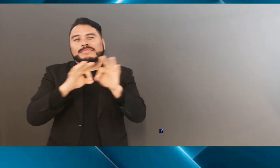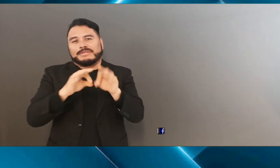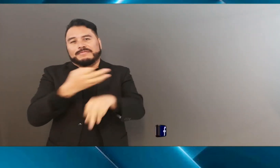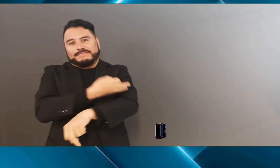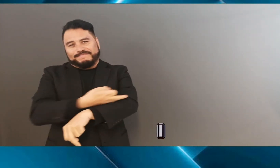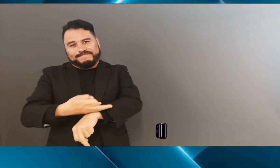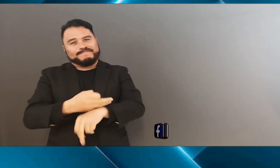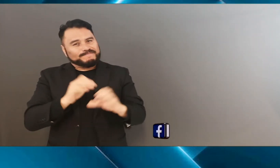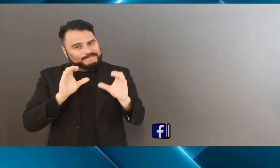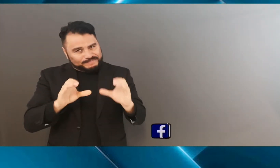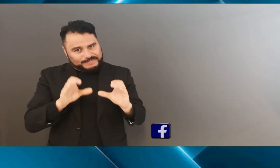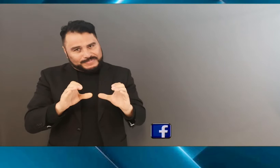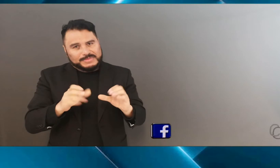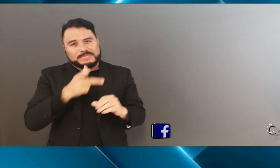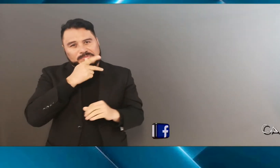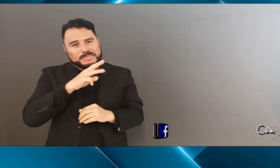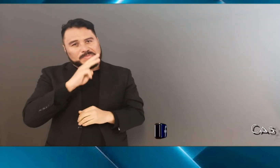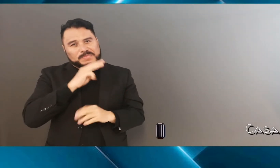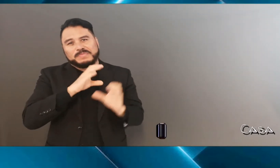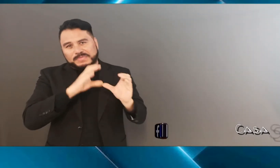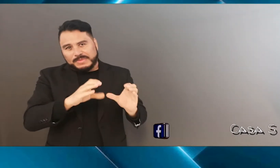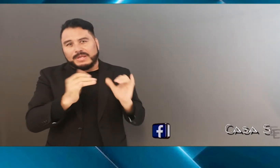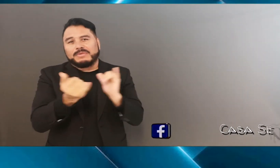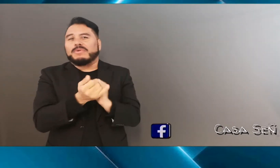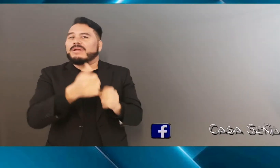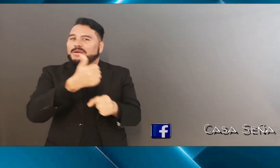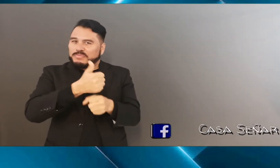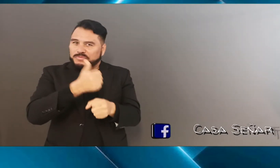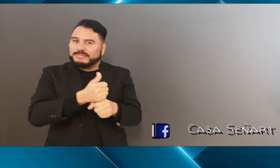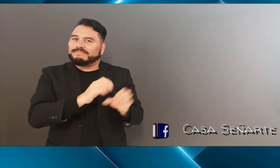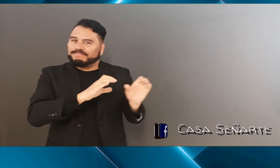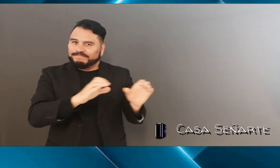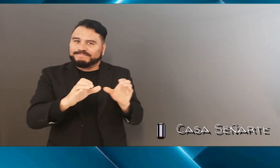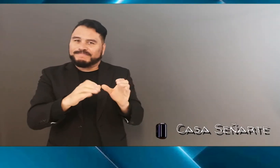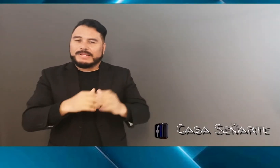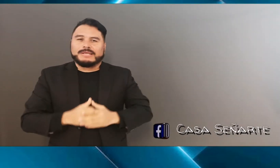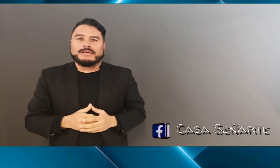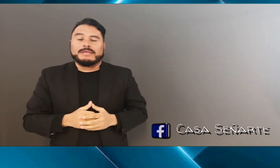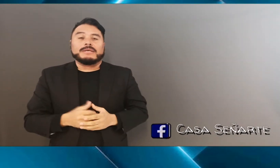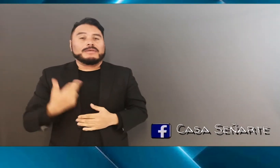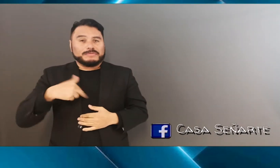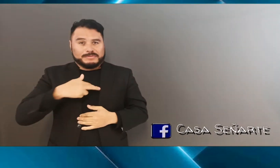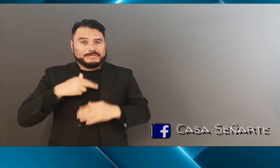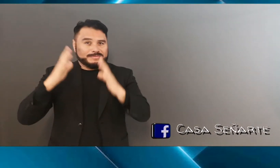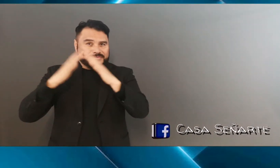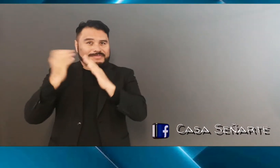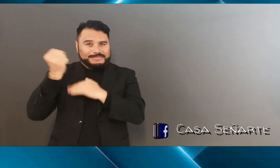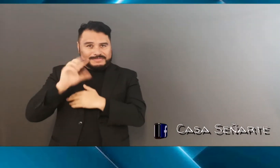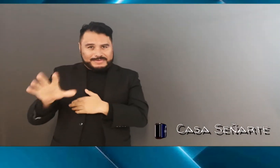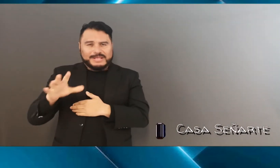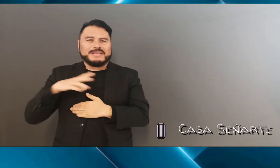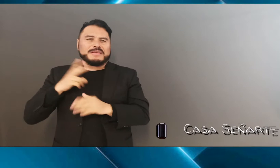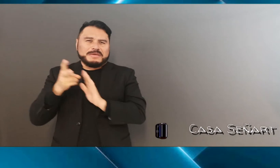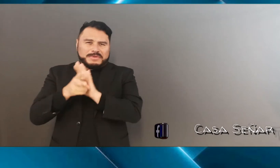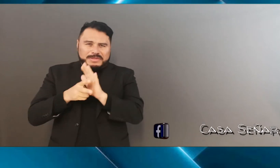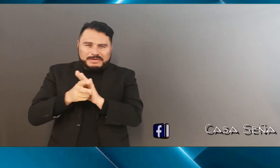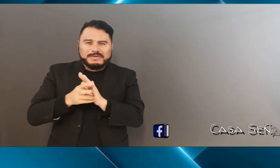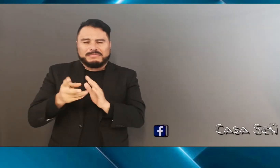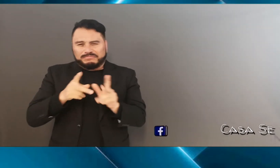de cuidar a nuestra familia, a nuestros padres y nuestros abuelos. En Casa Señarte hemos preparado un video